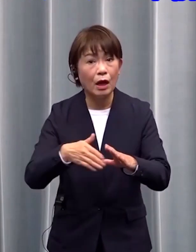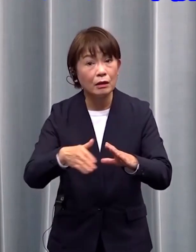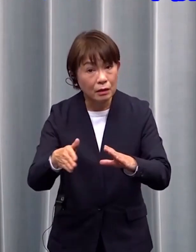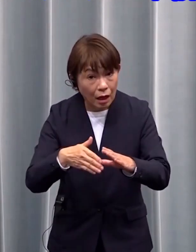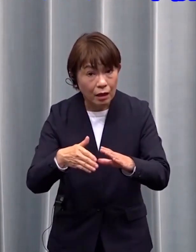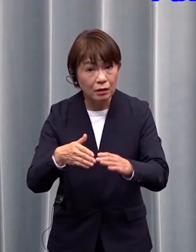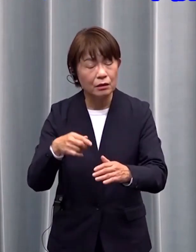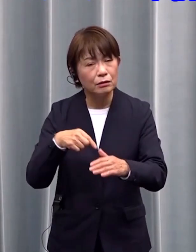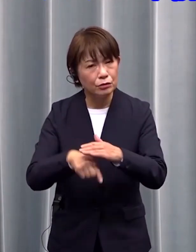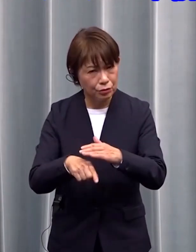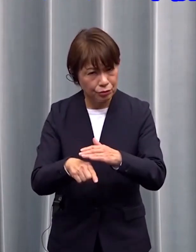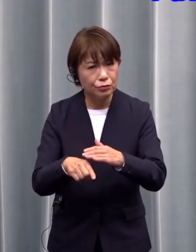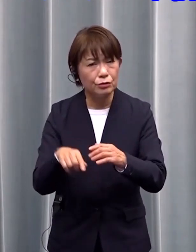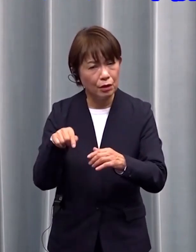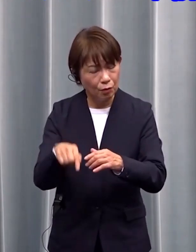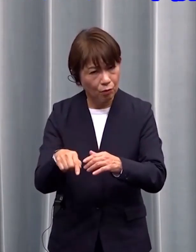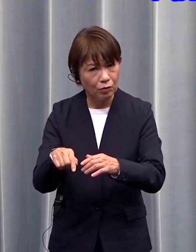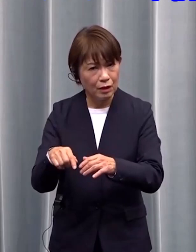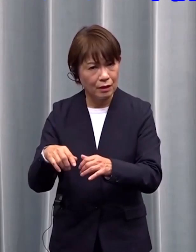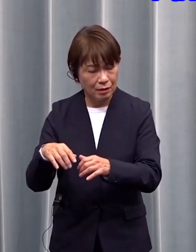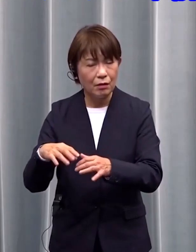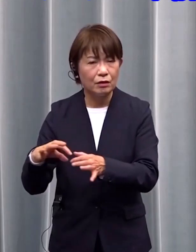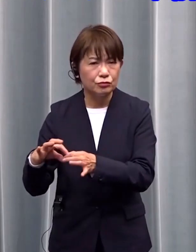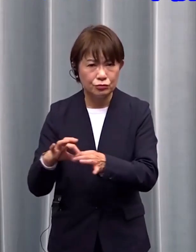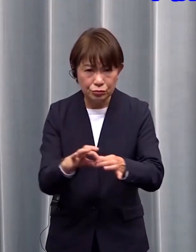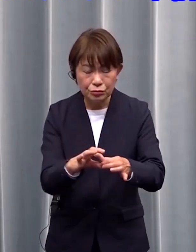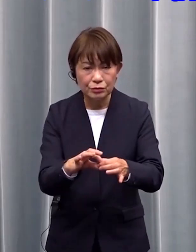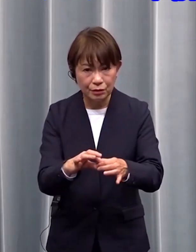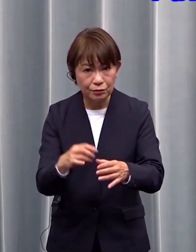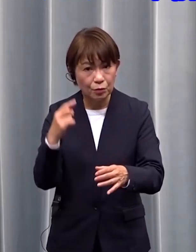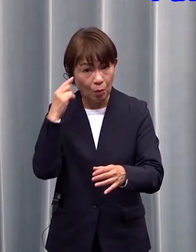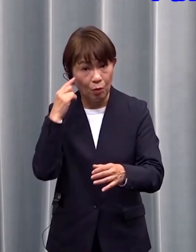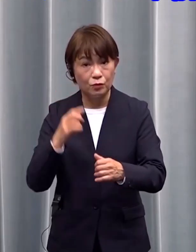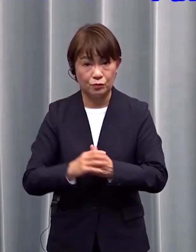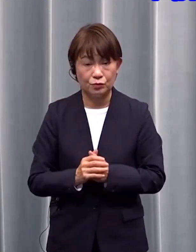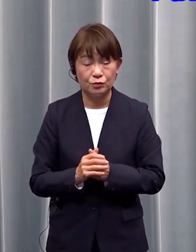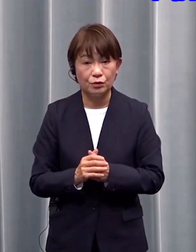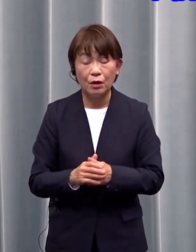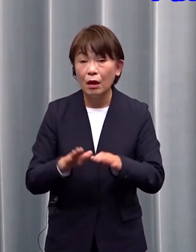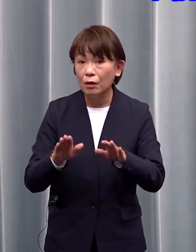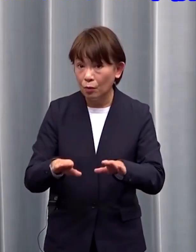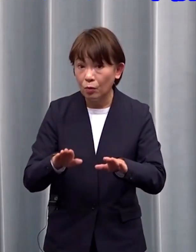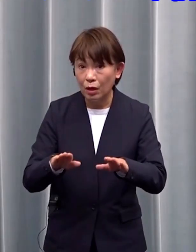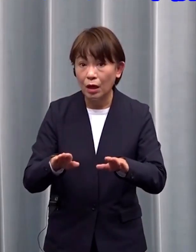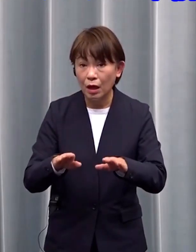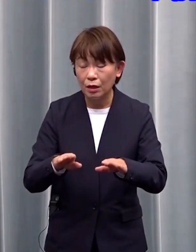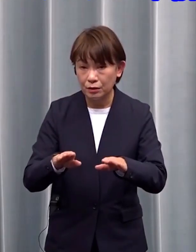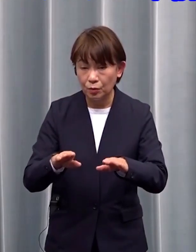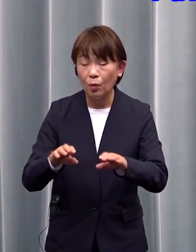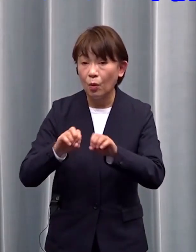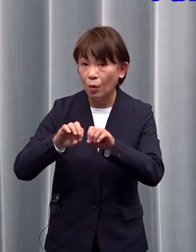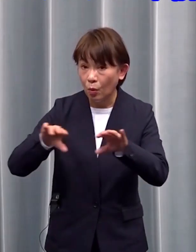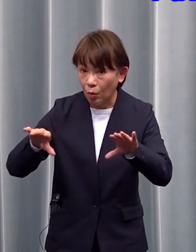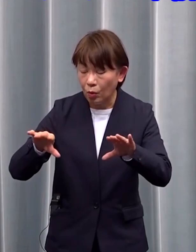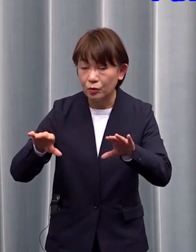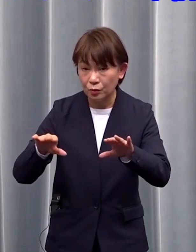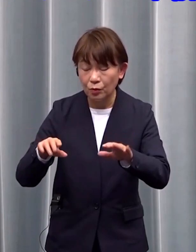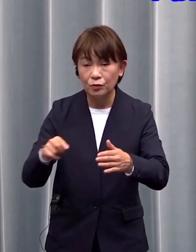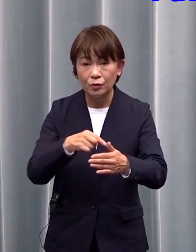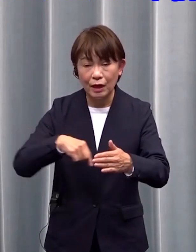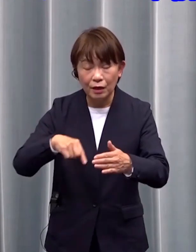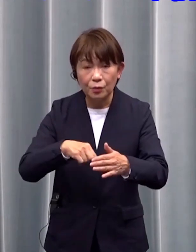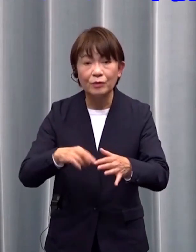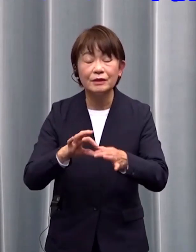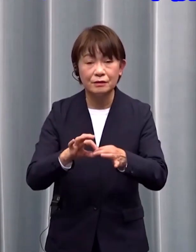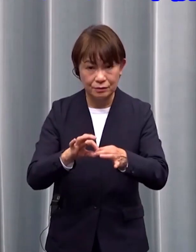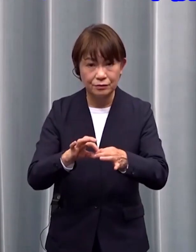ラが横行してしまってんじゃないかという指摘もあります。今回の報道を、個別に言わなくてもいいです。なかなかこうい